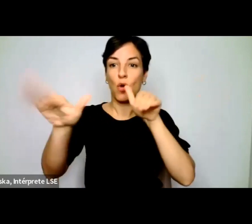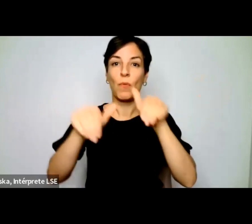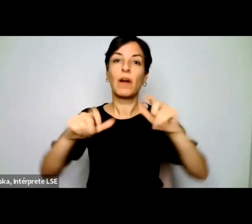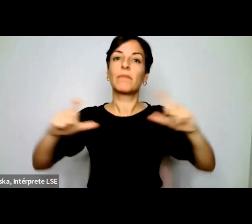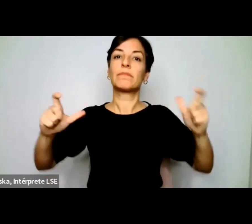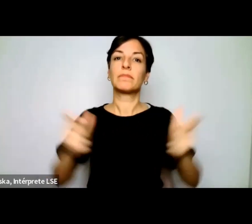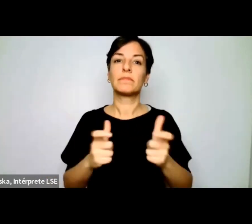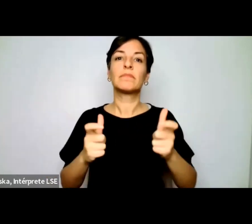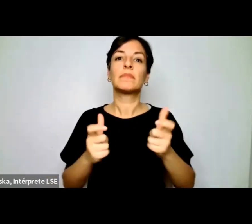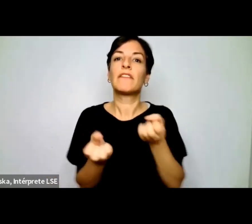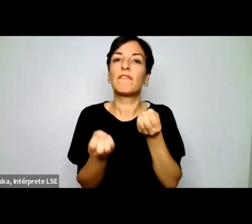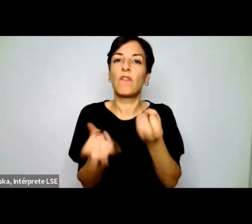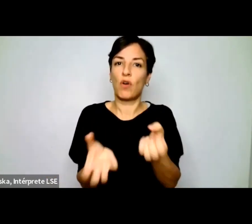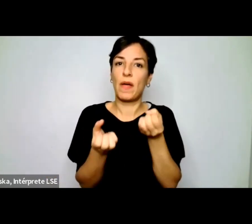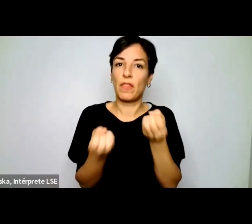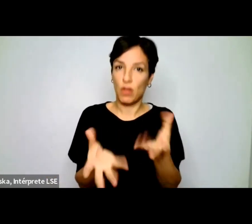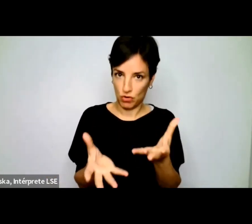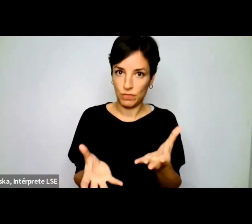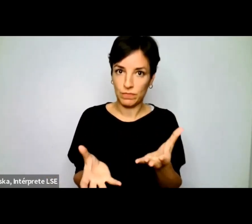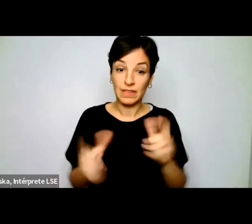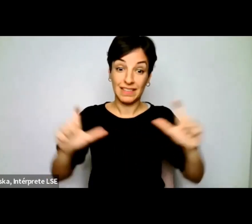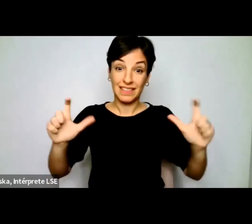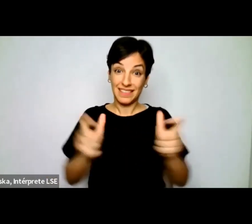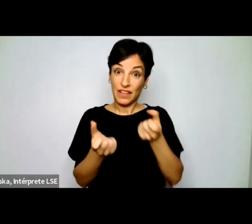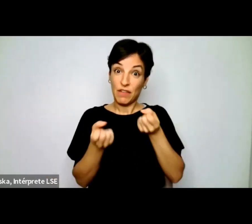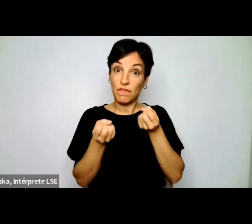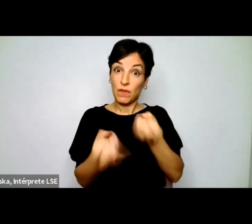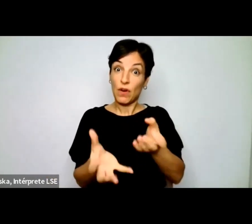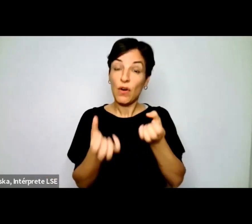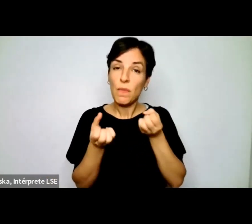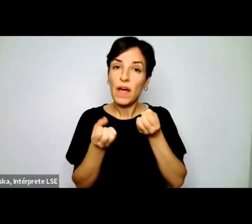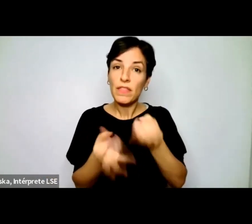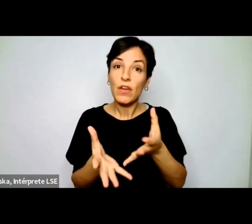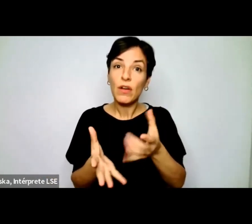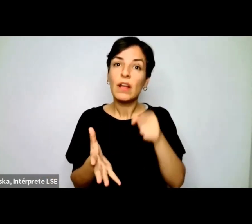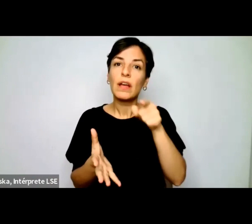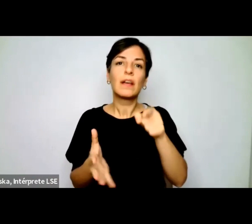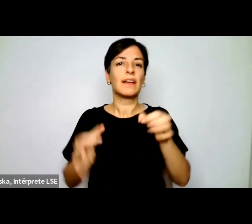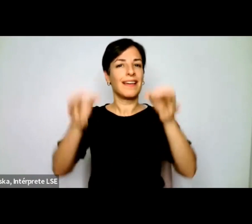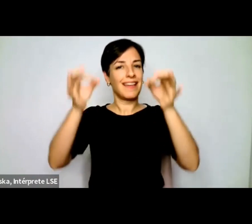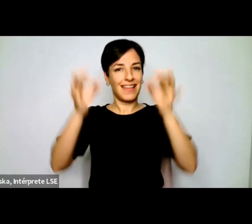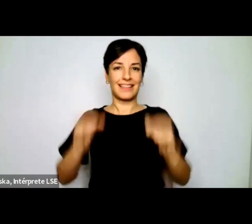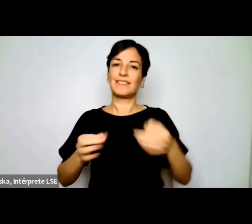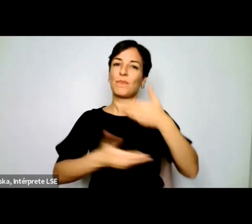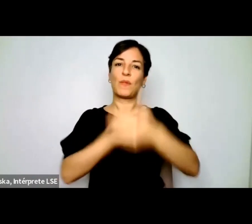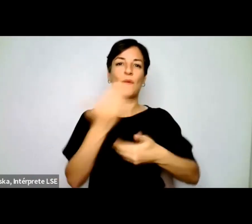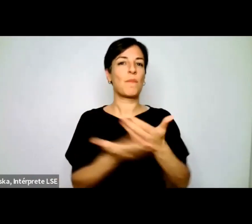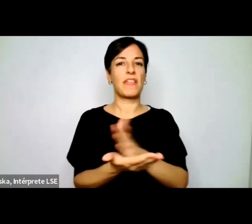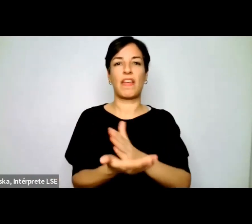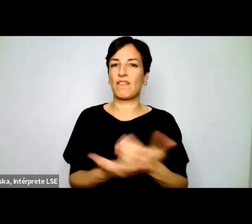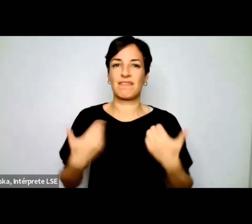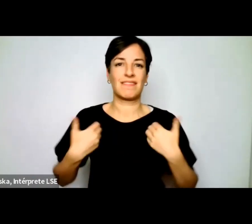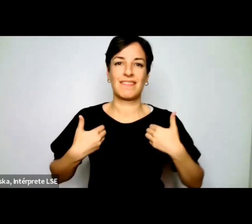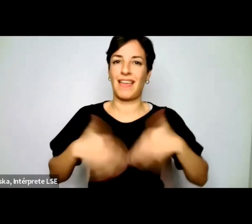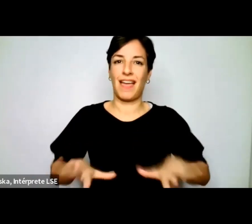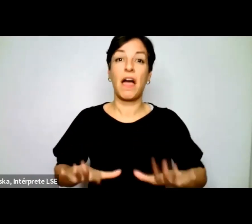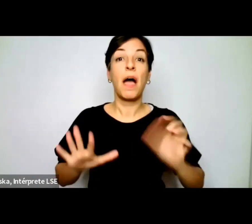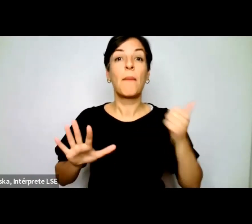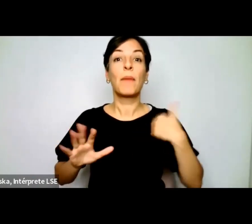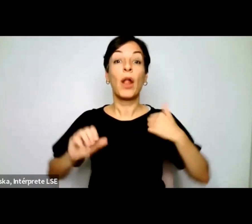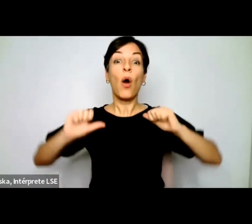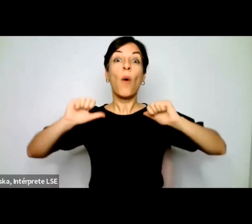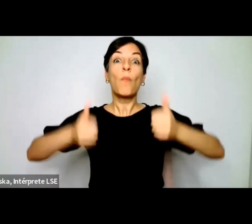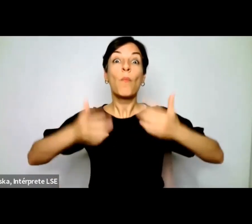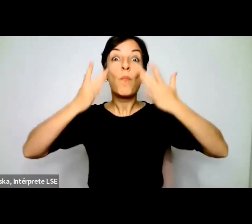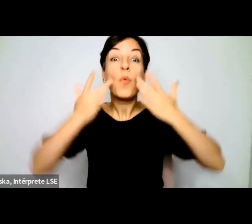sesión informativa. Que esta sesión informativa ya entraría dentro de lo que es el proceso de mediación, pero que es previo a comenzar con